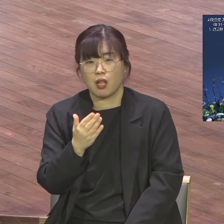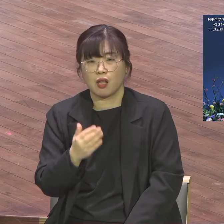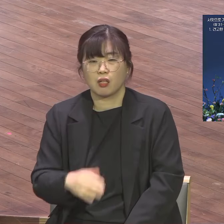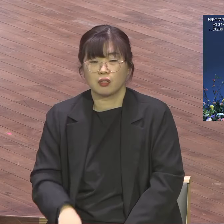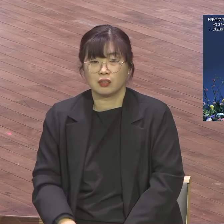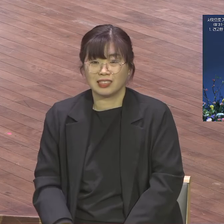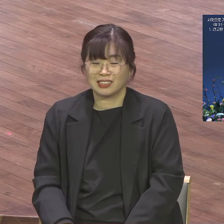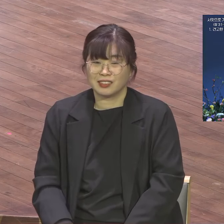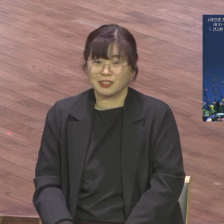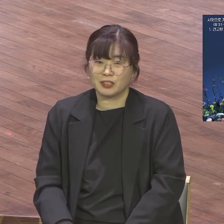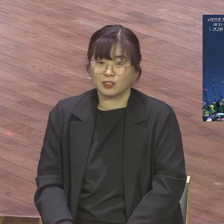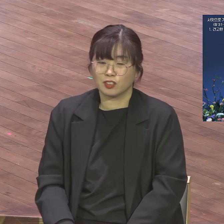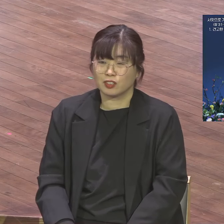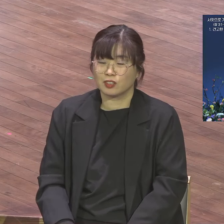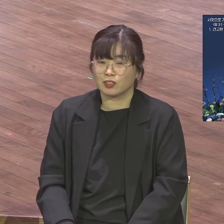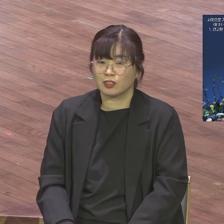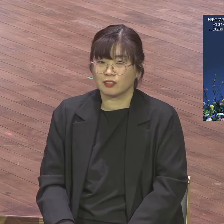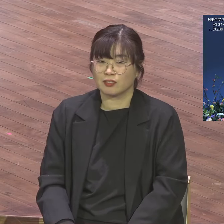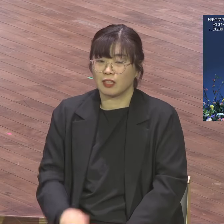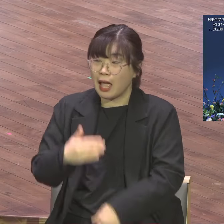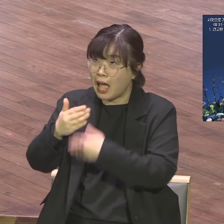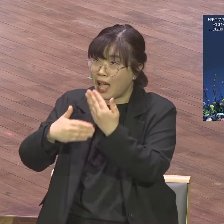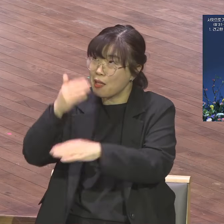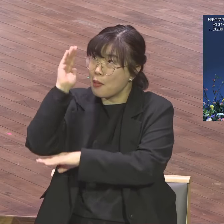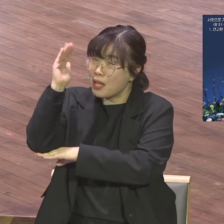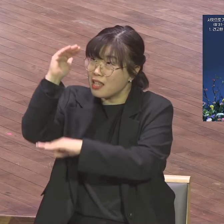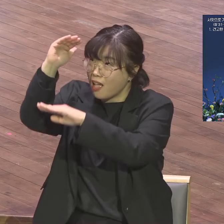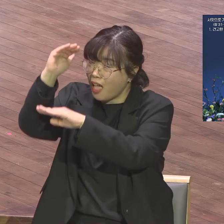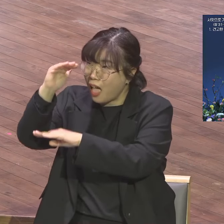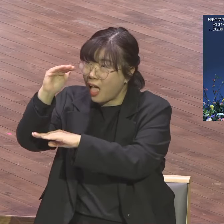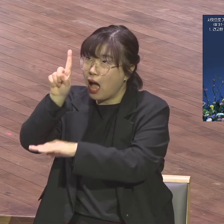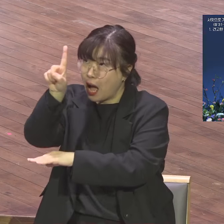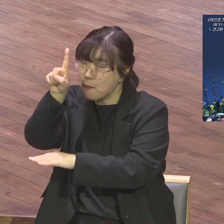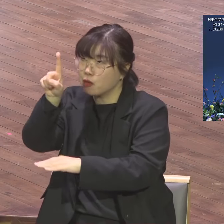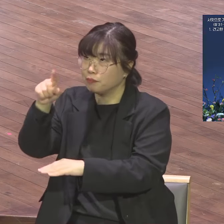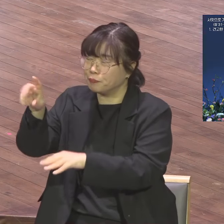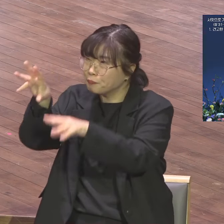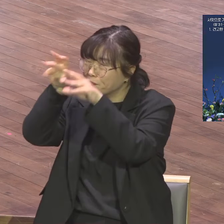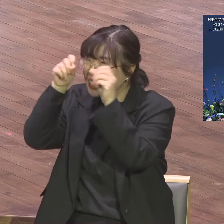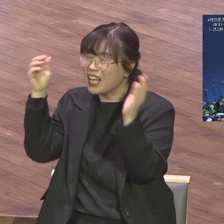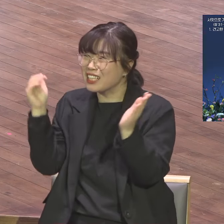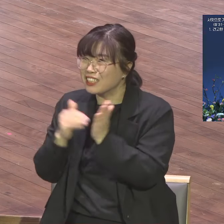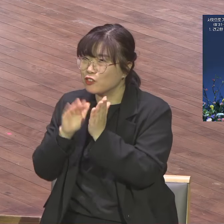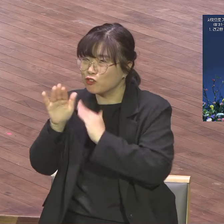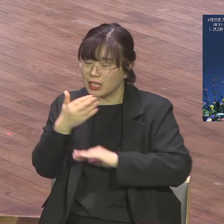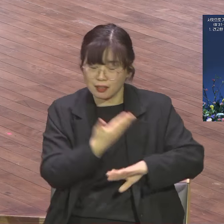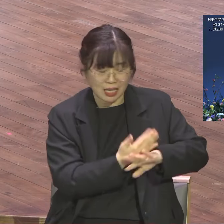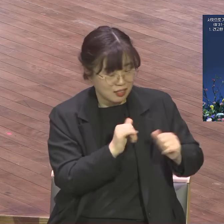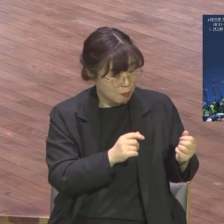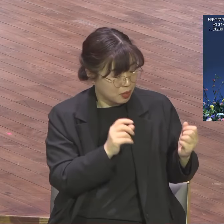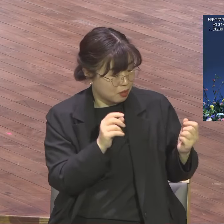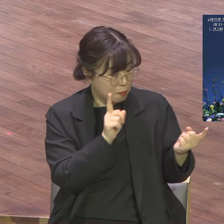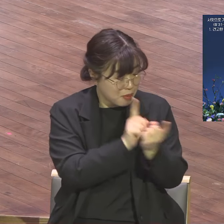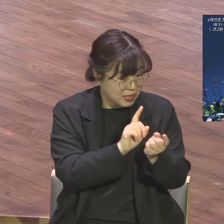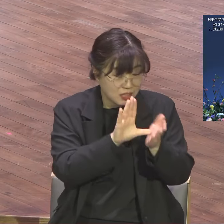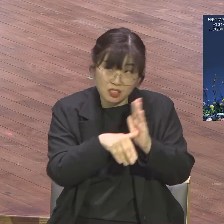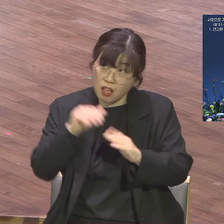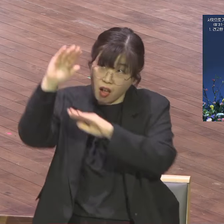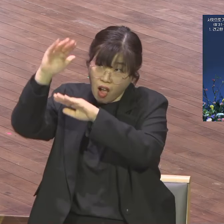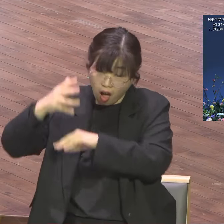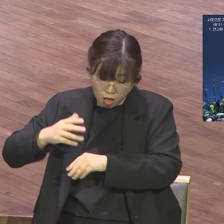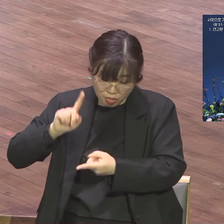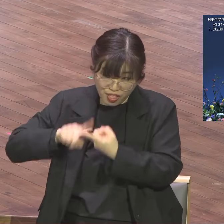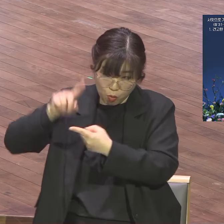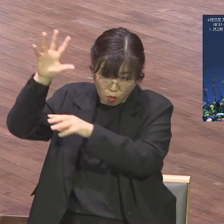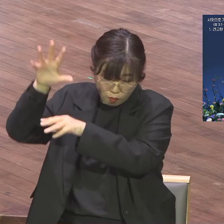뭐가 안 됩니까? 뭐가 답답합니까? 하나님이 살아계신지 죽었는지, 성령이 있는지